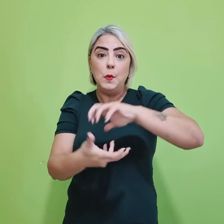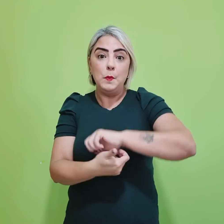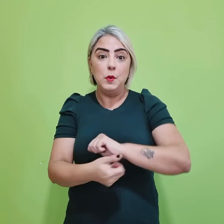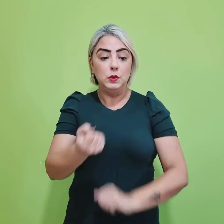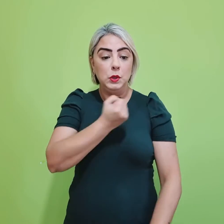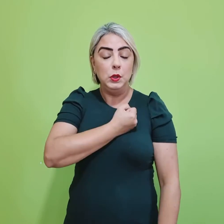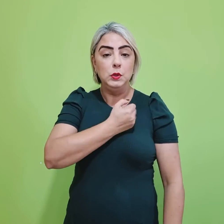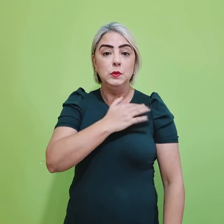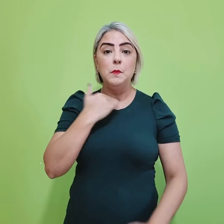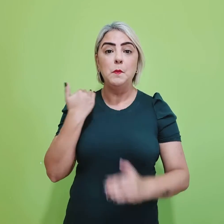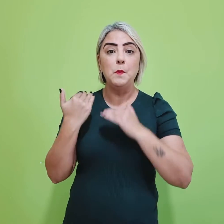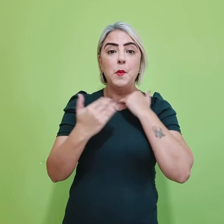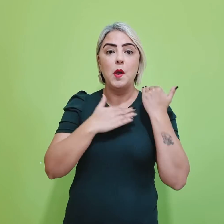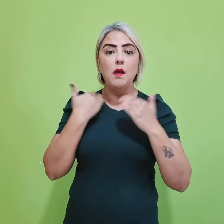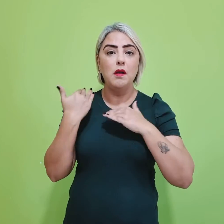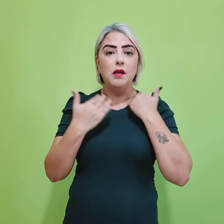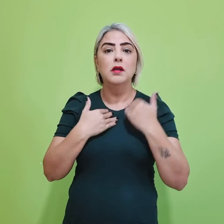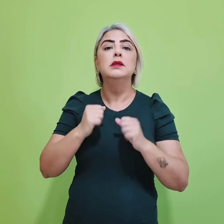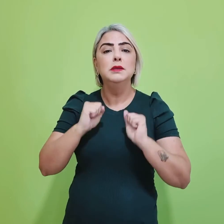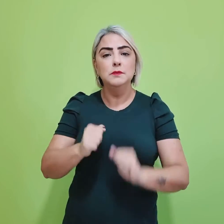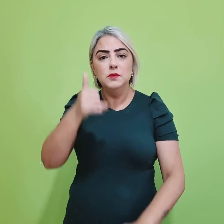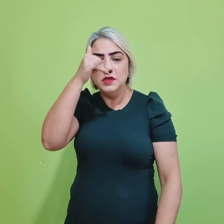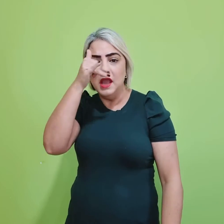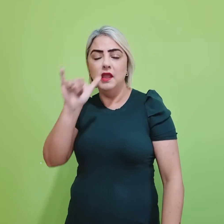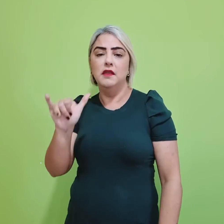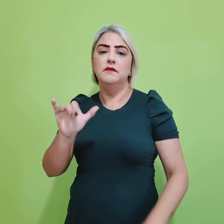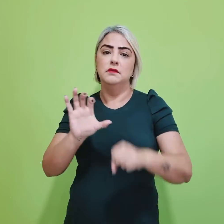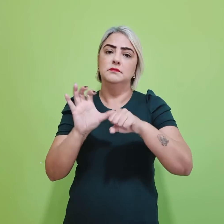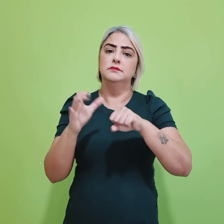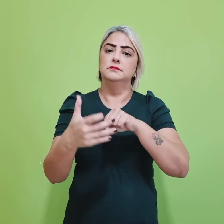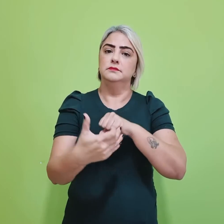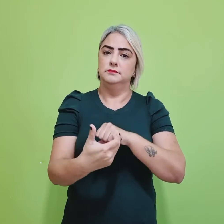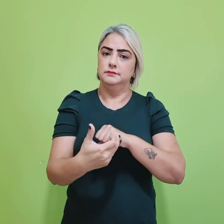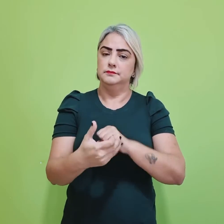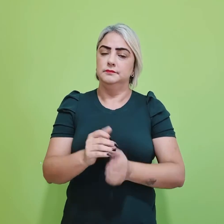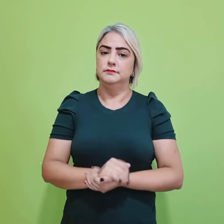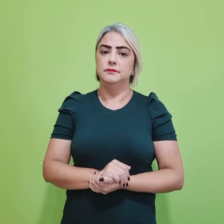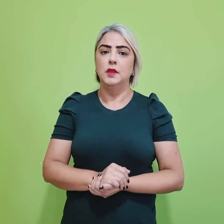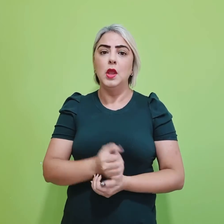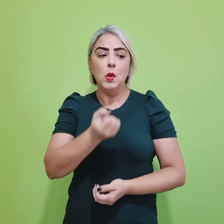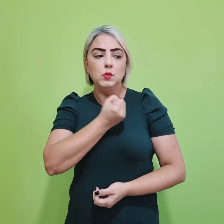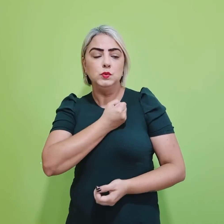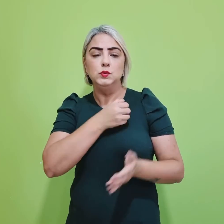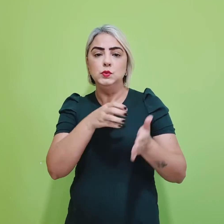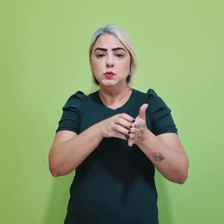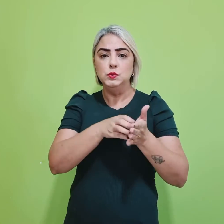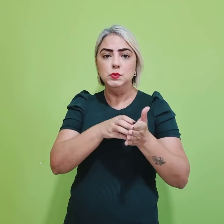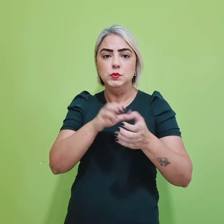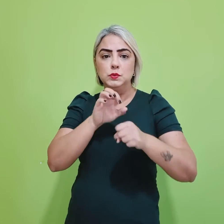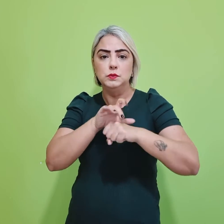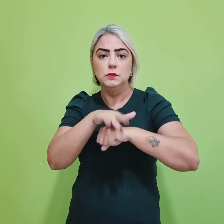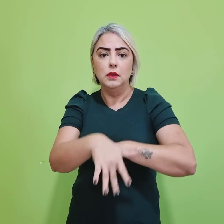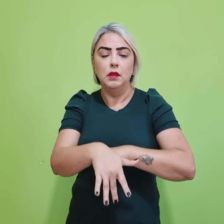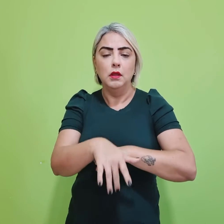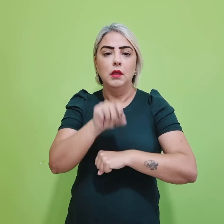em número de mortes evitáveis por Covid-19. Os dados da pandemia